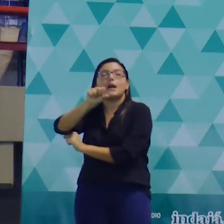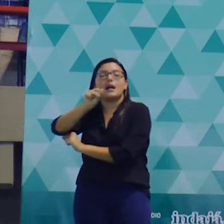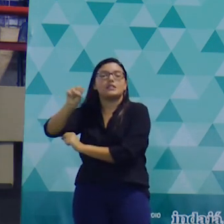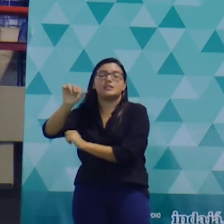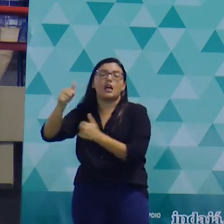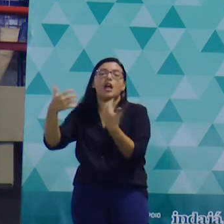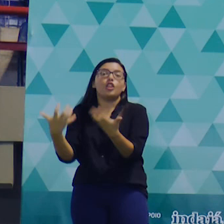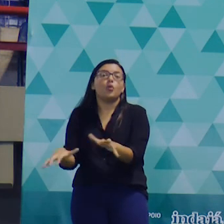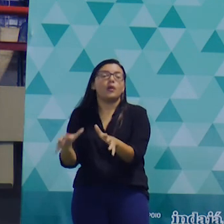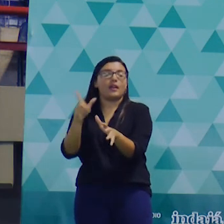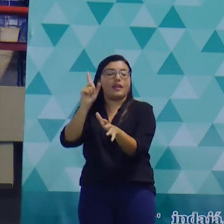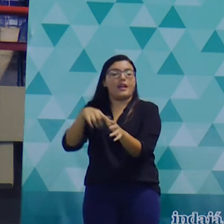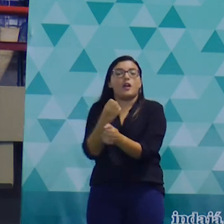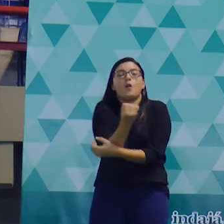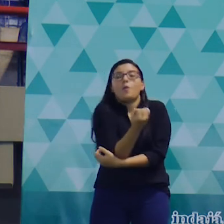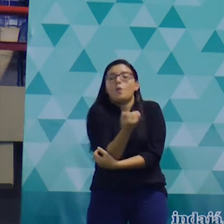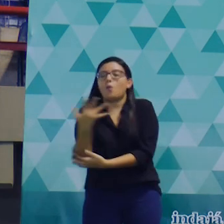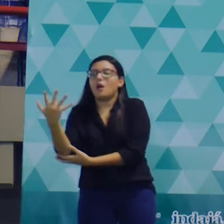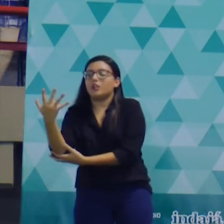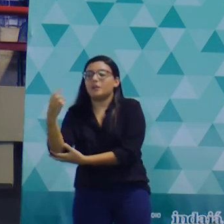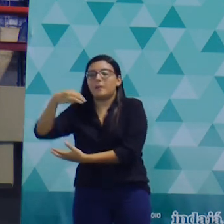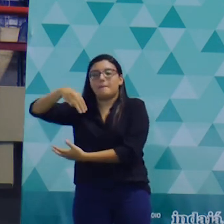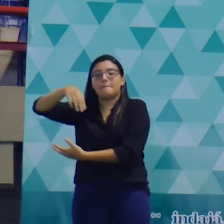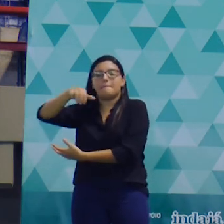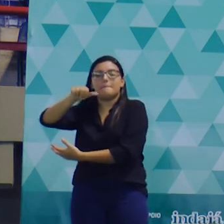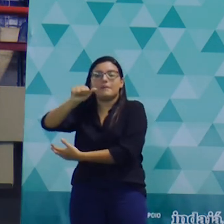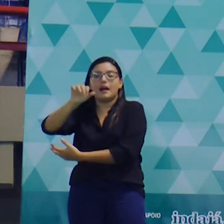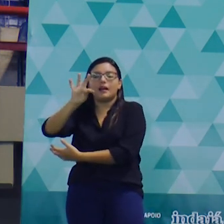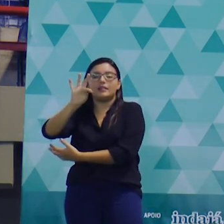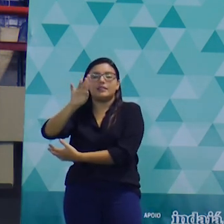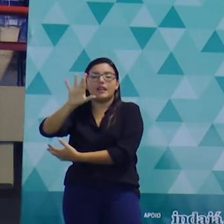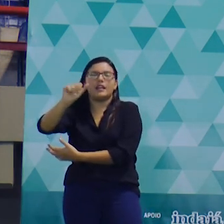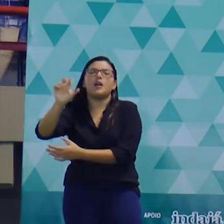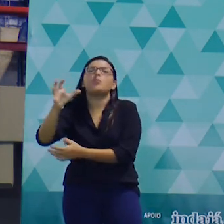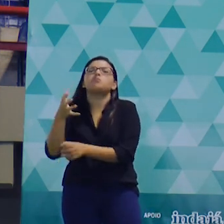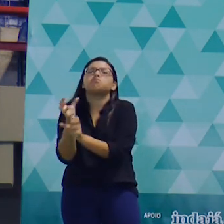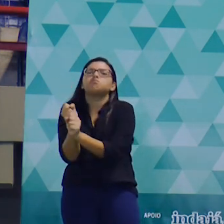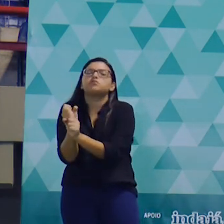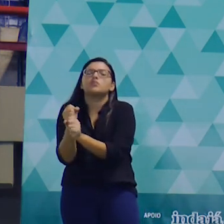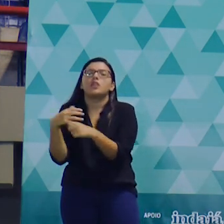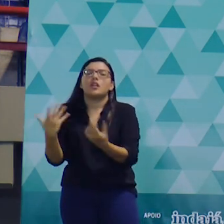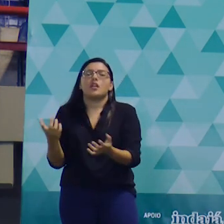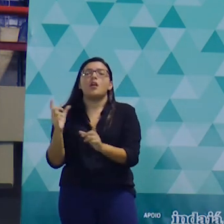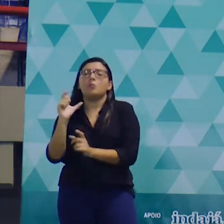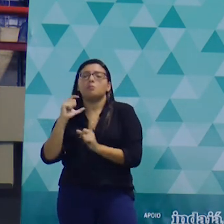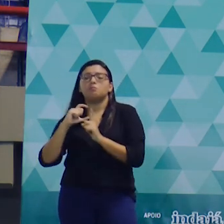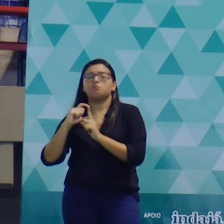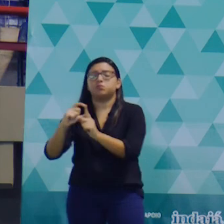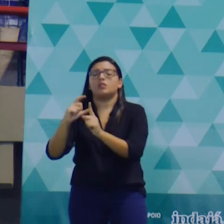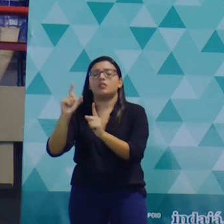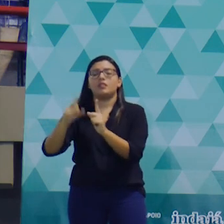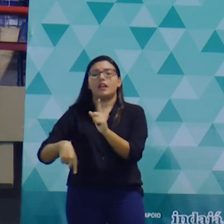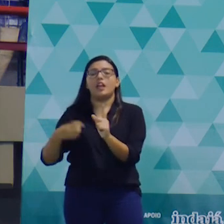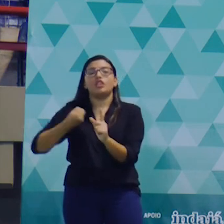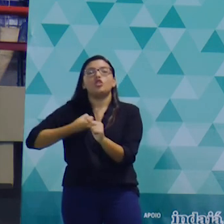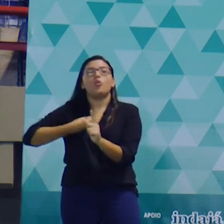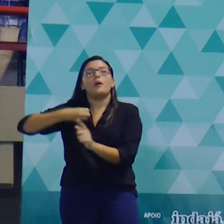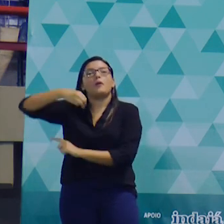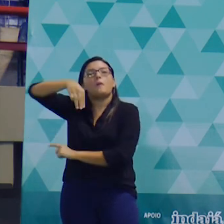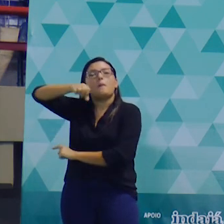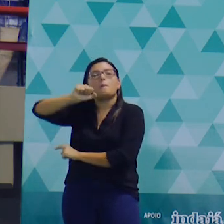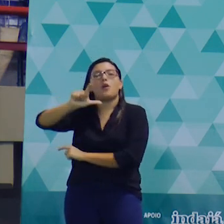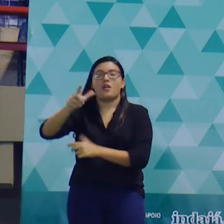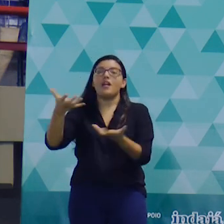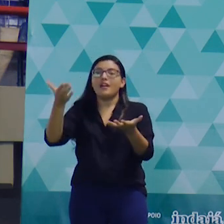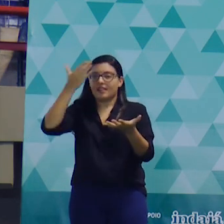ó. Ele quer a quantidade de matéria de cobre. Quantidade de matéria é um termo que é usado para indicar número de mols. Então ele quer